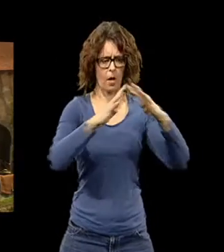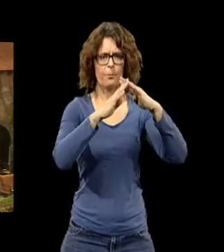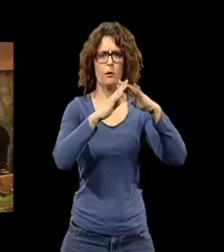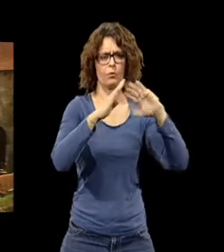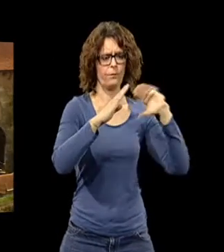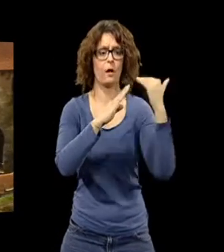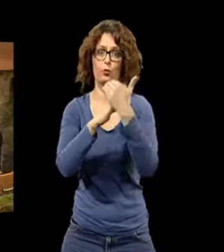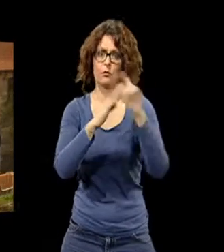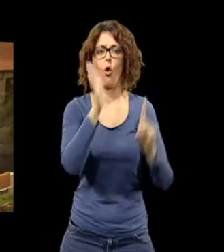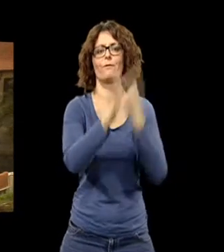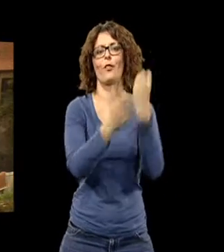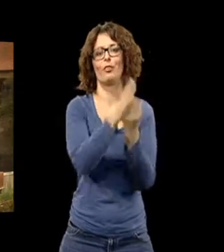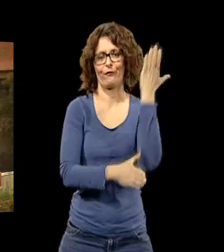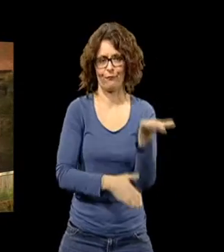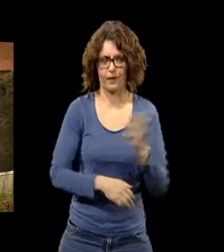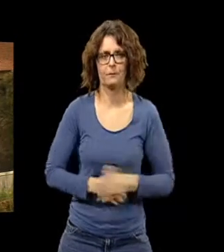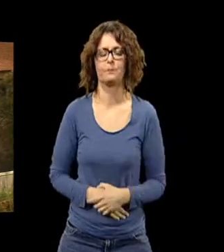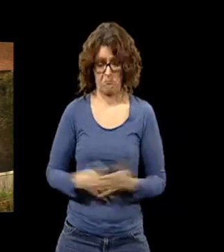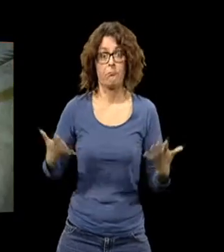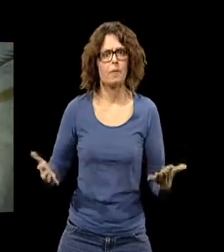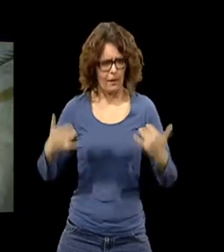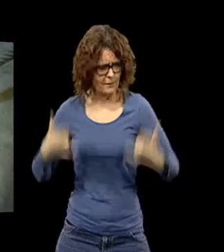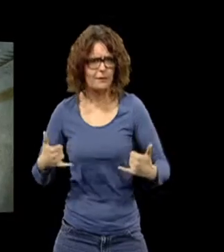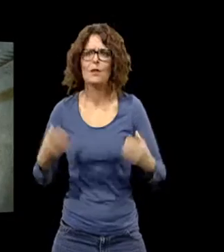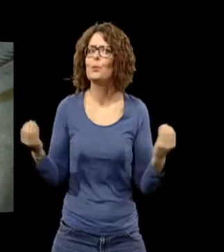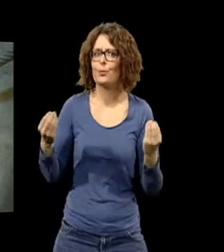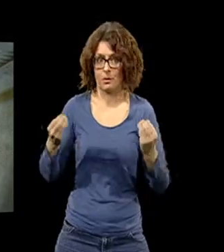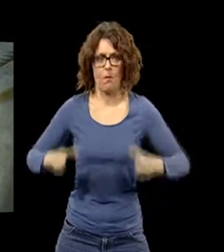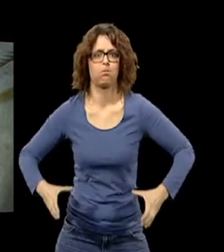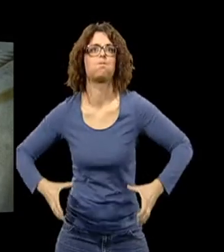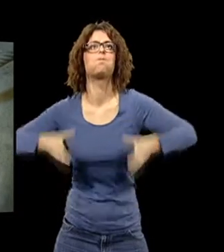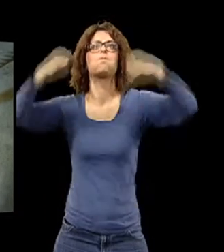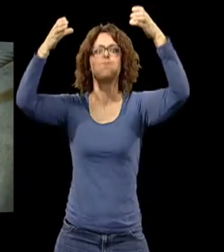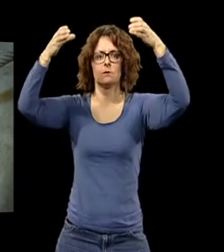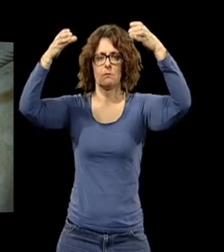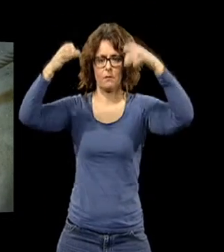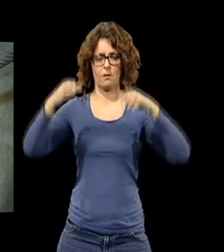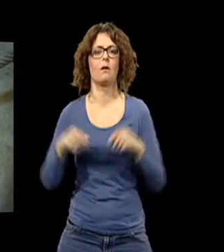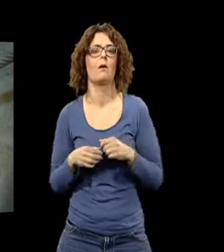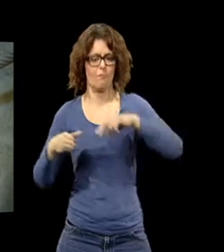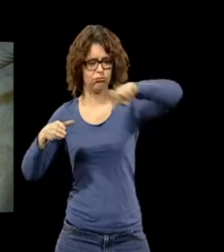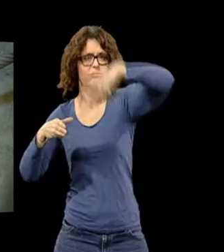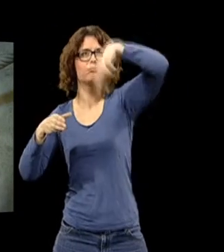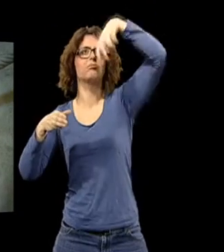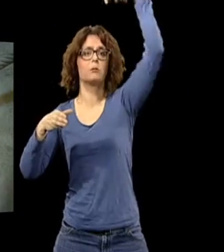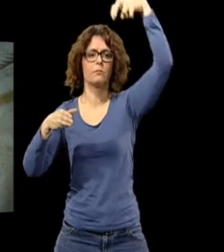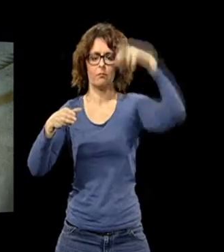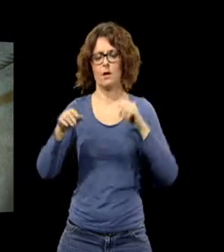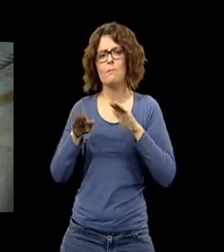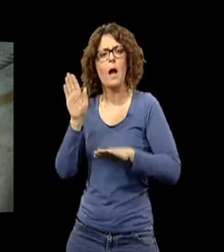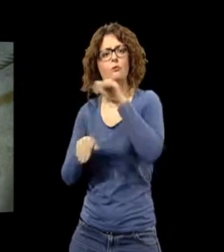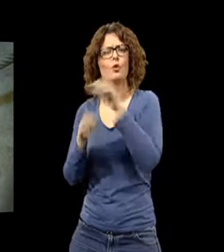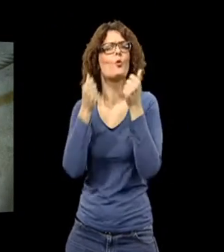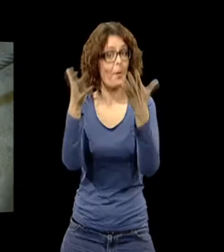réinstallés. On se trouve à l'heure actuelle dans l'escalier en vis du donjon qui compte 109 marches. Alors cette partie n'est malheureusement pas accessible